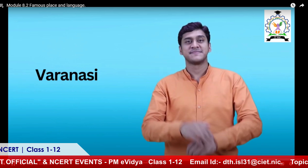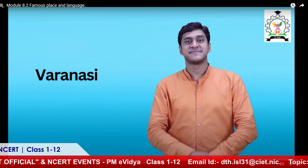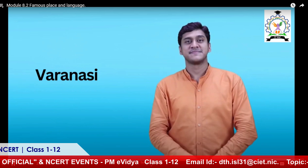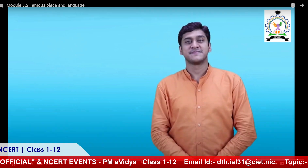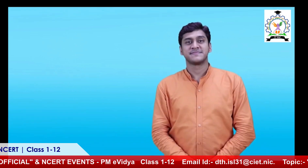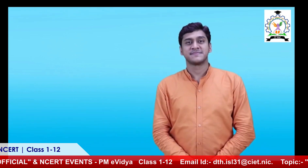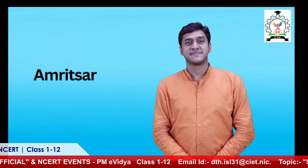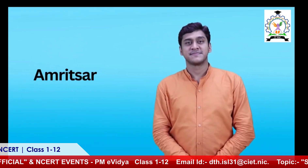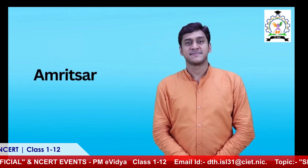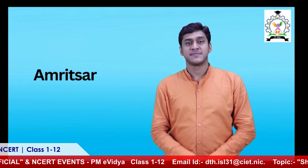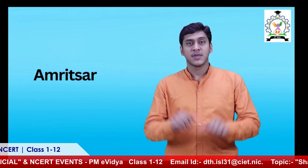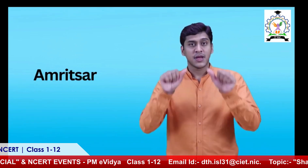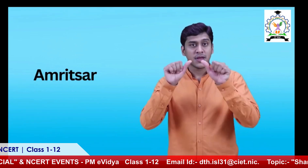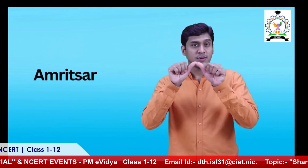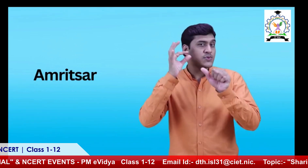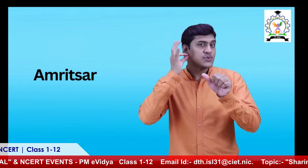वाराणसी,